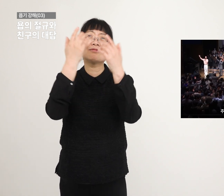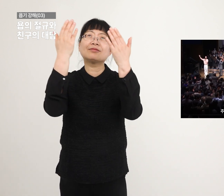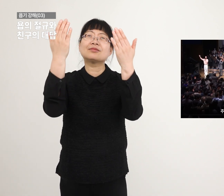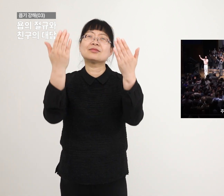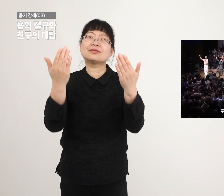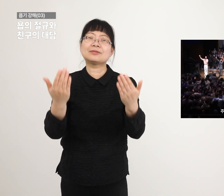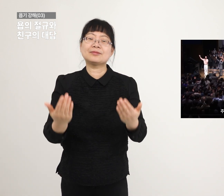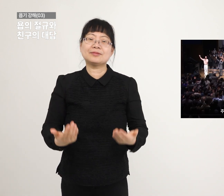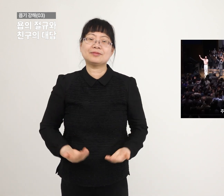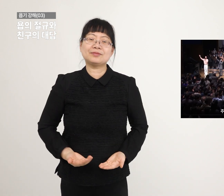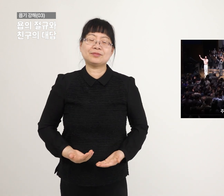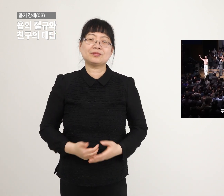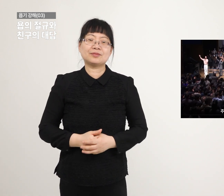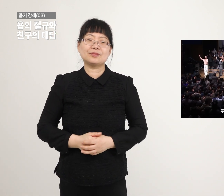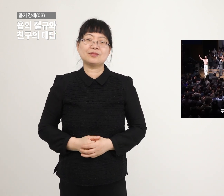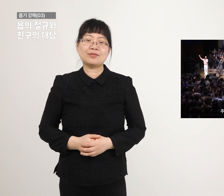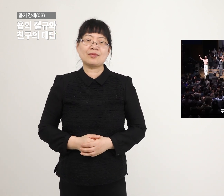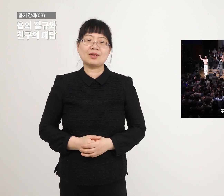바꾸셨네.